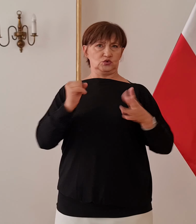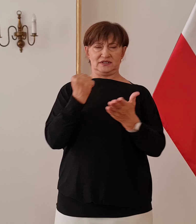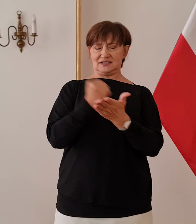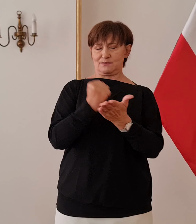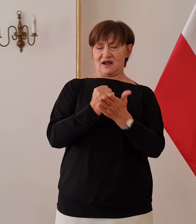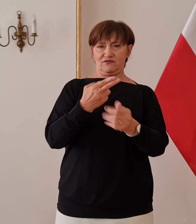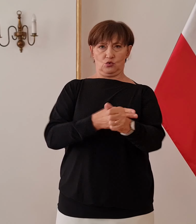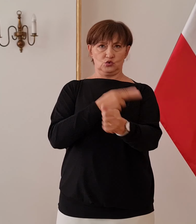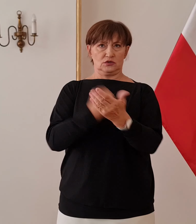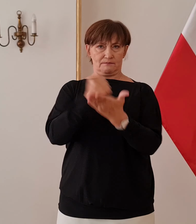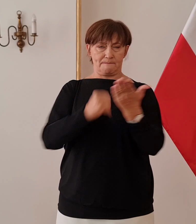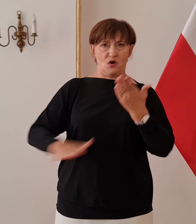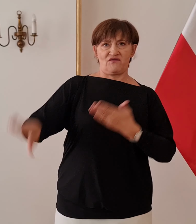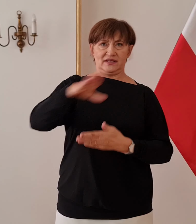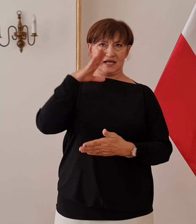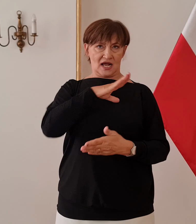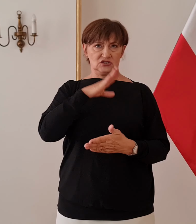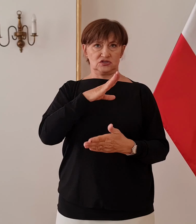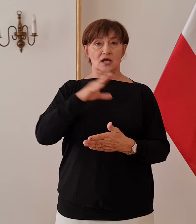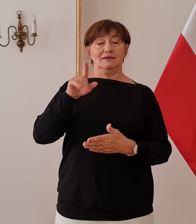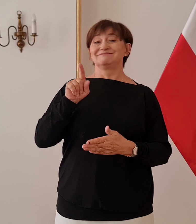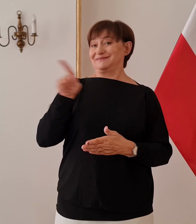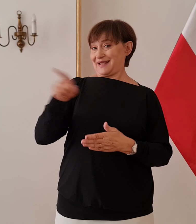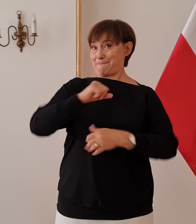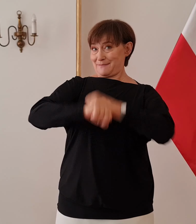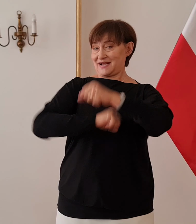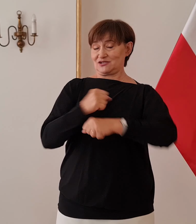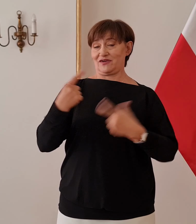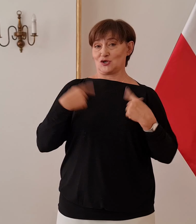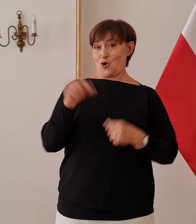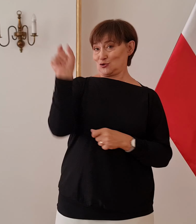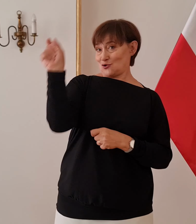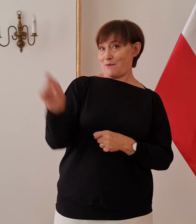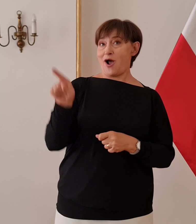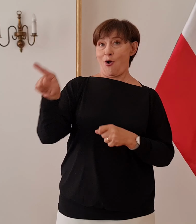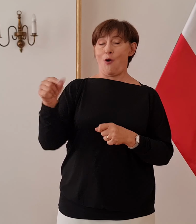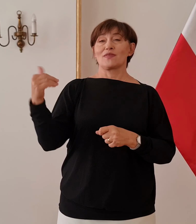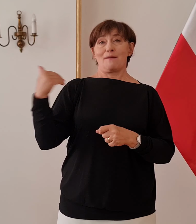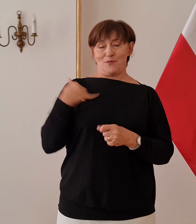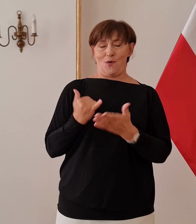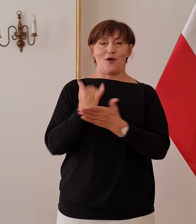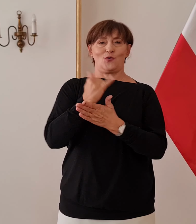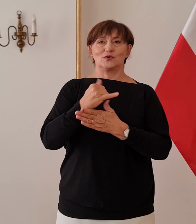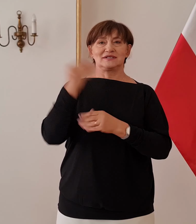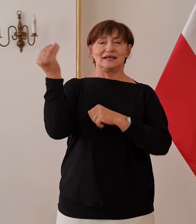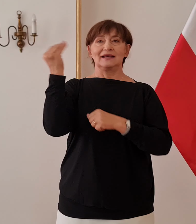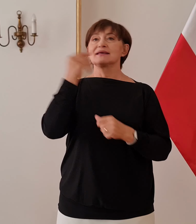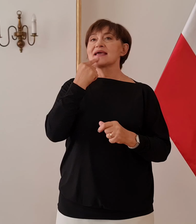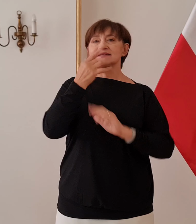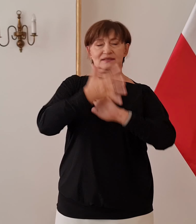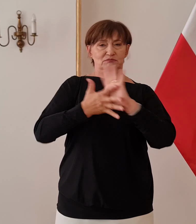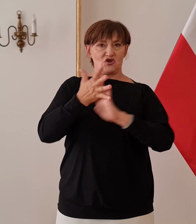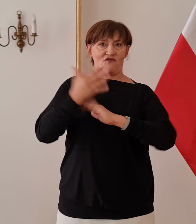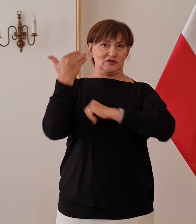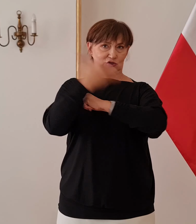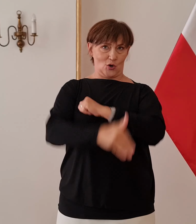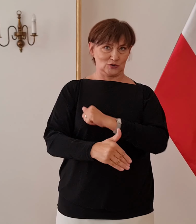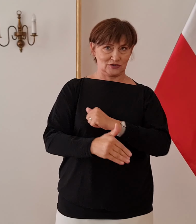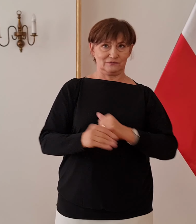uzyskasz wszelkie informacje dotyczące sposobu załatwiania poszczególnych spraw